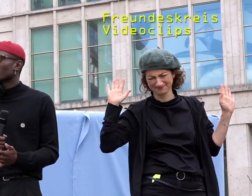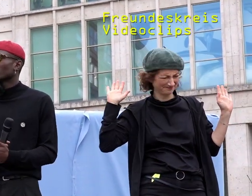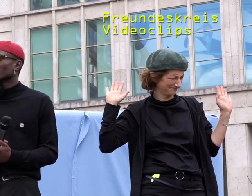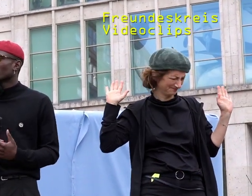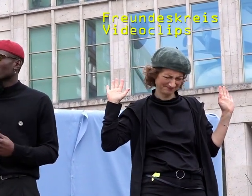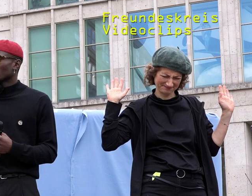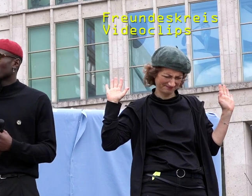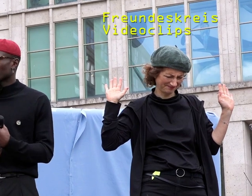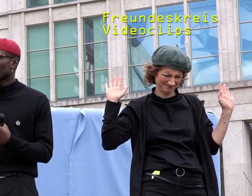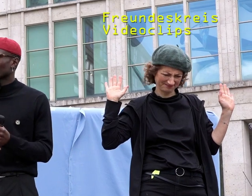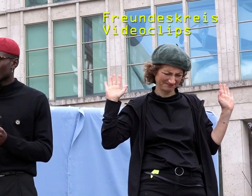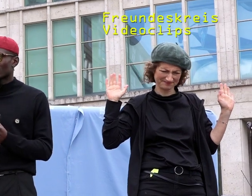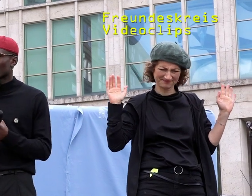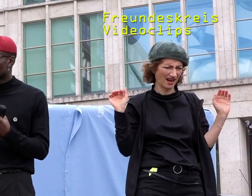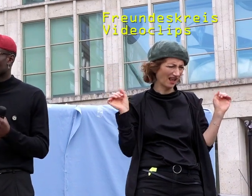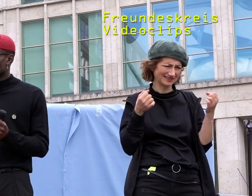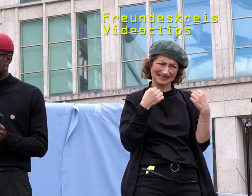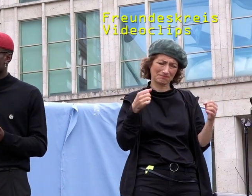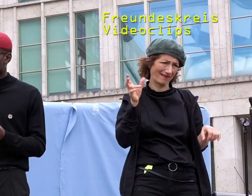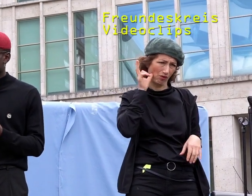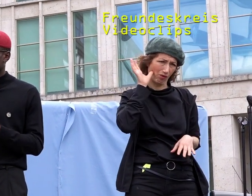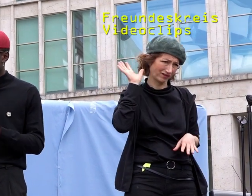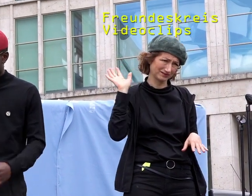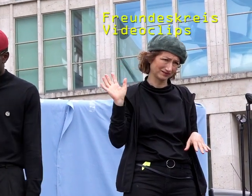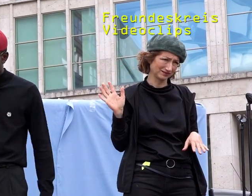mehr hören.